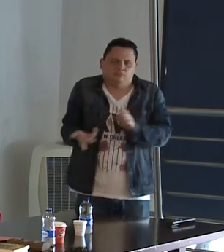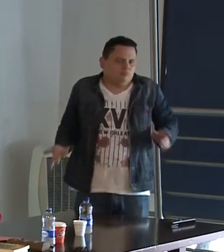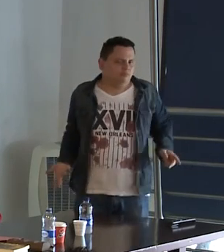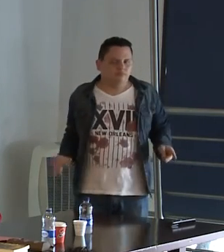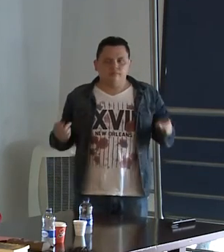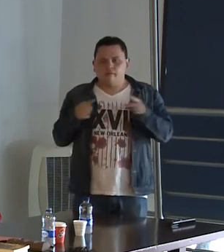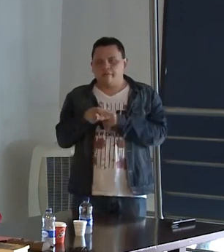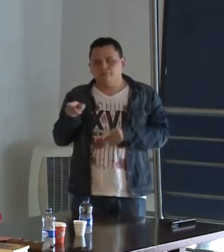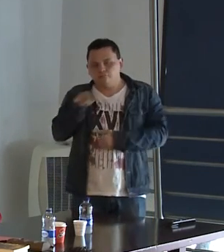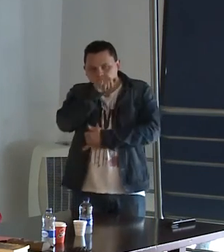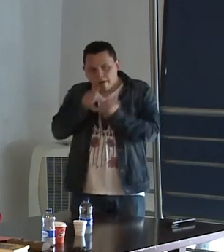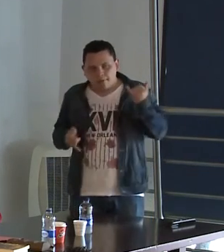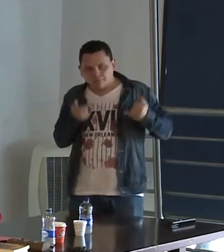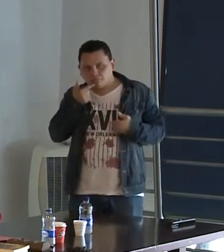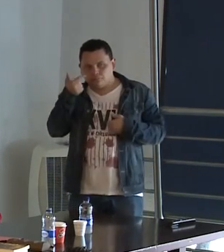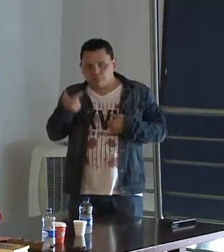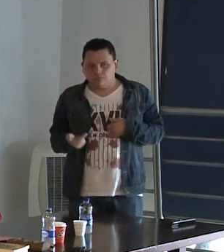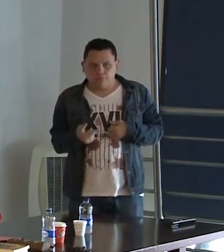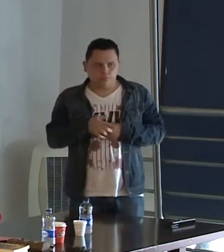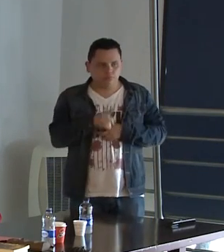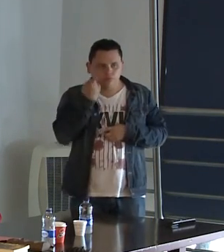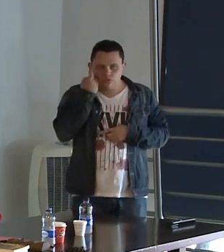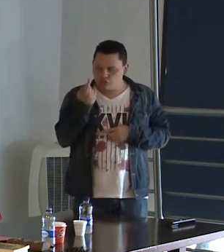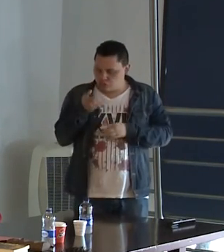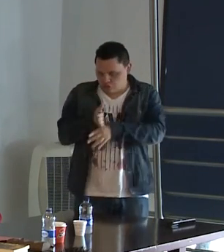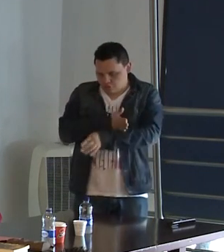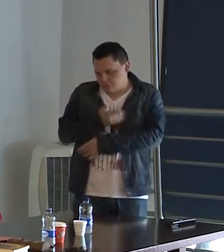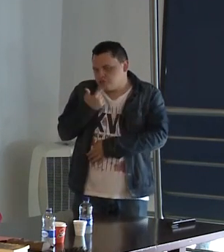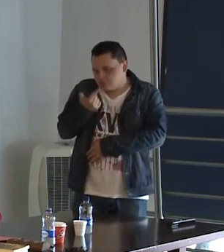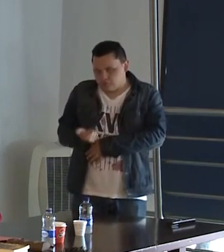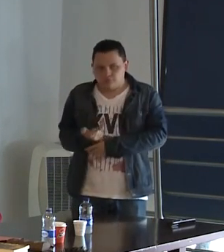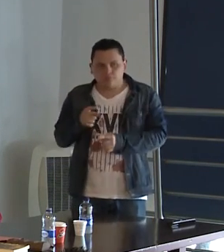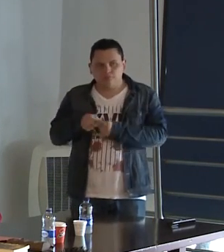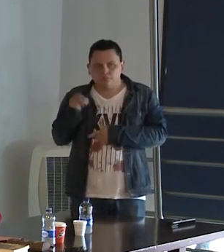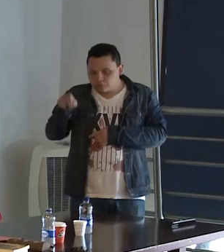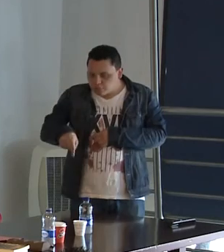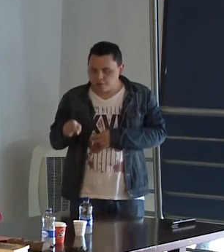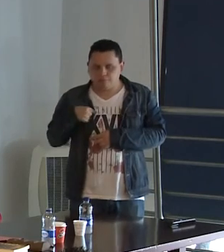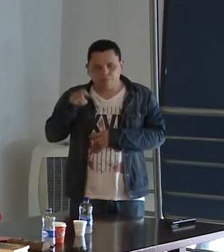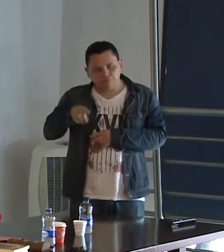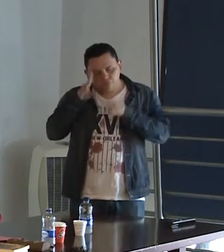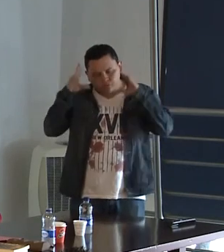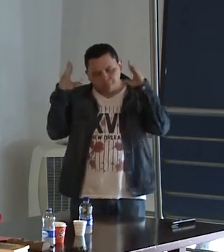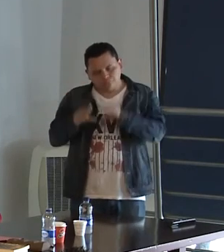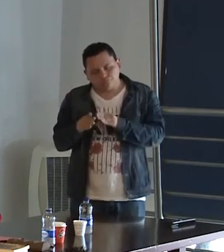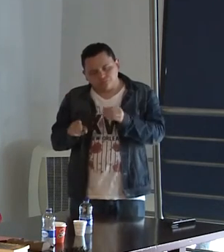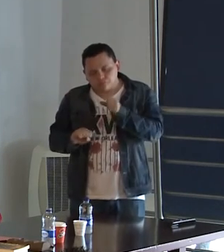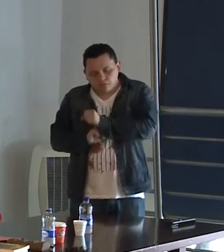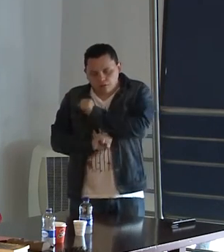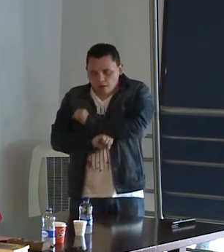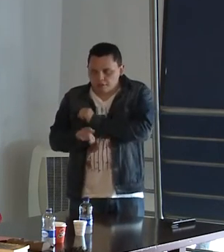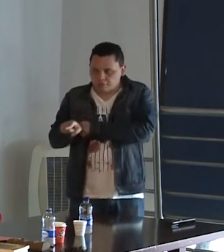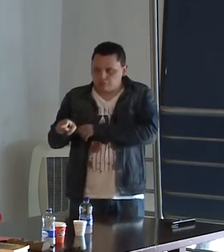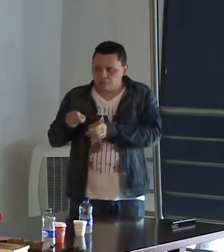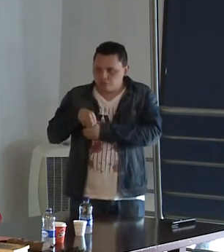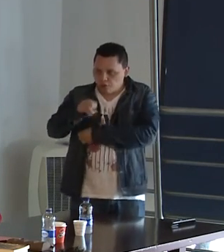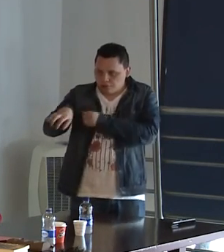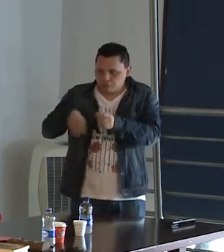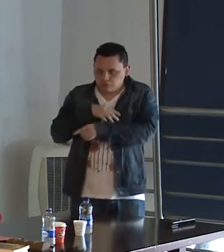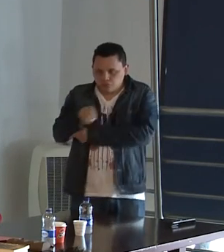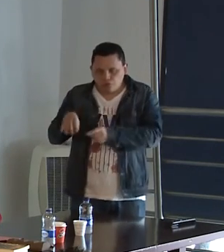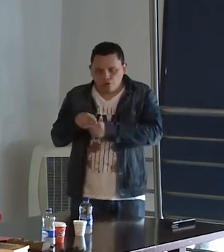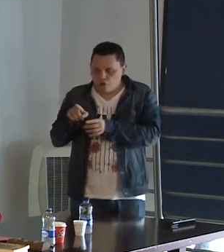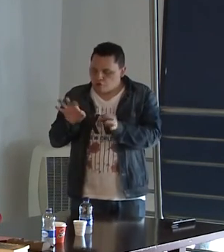que quiero señalar acá, lo decíamos ayer también, aquí hay que mirar qué han aportado los sectores